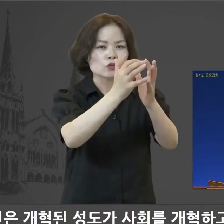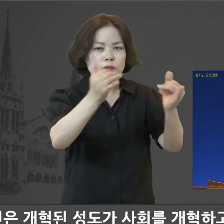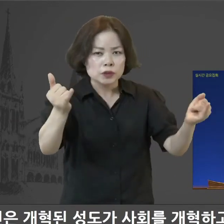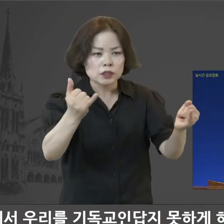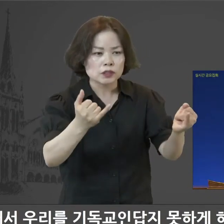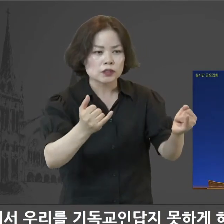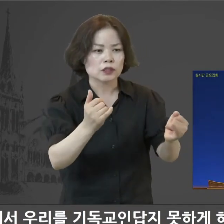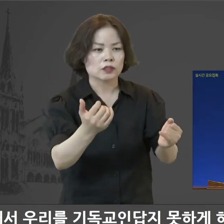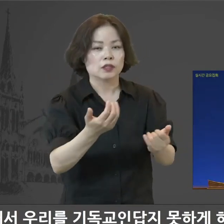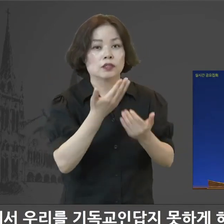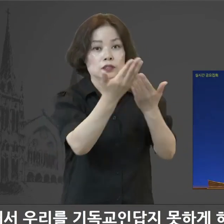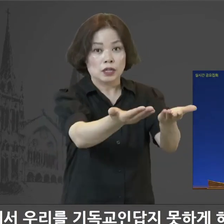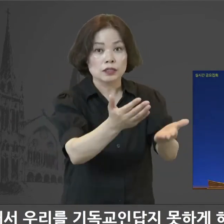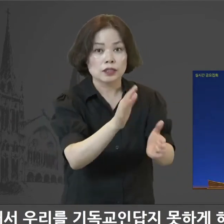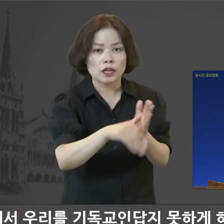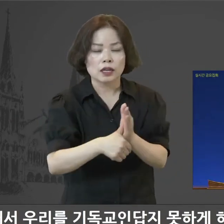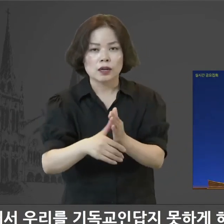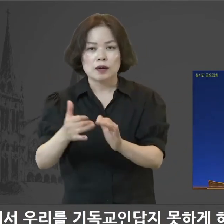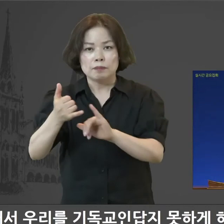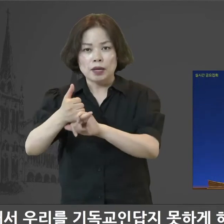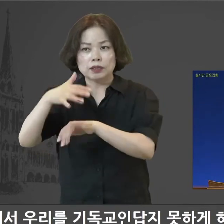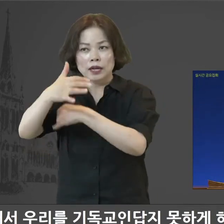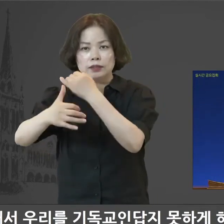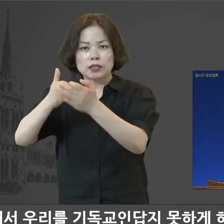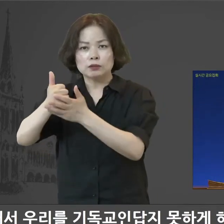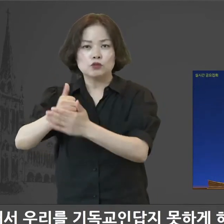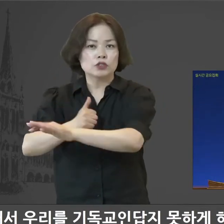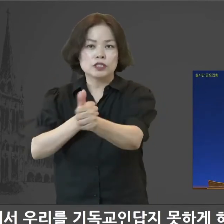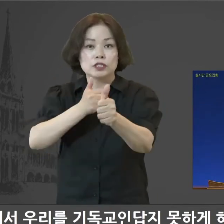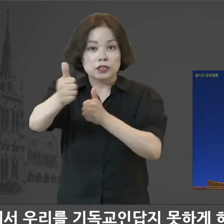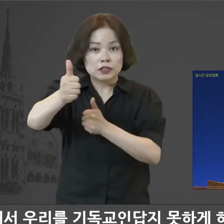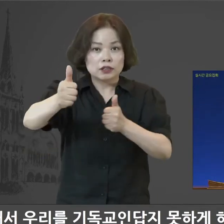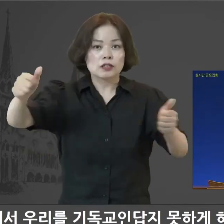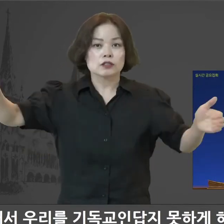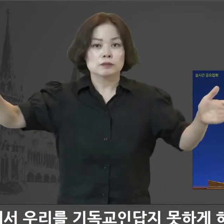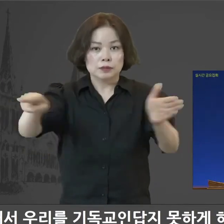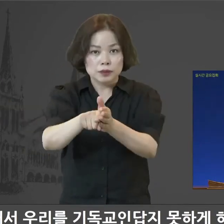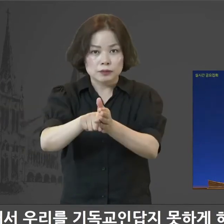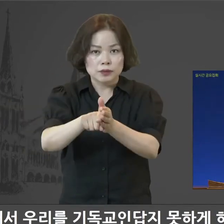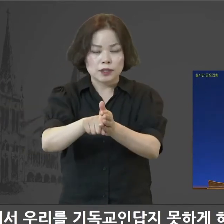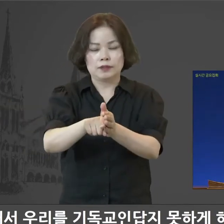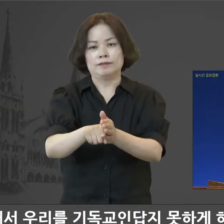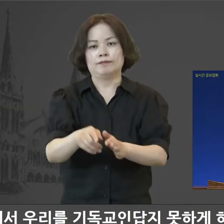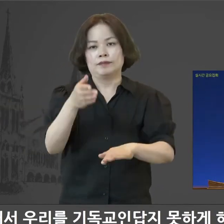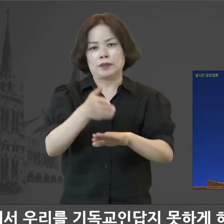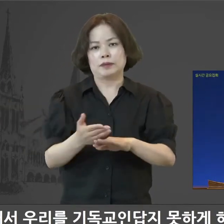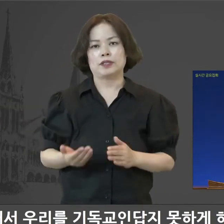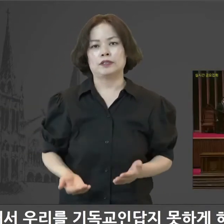반드시 우리 하나님께서 우리에게 승리를 맛보게 해주실 거라고 믿습니다. 감사합니다.